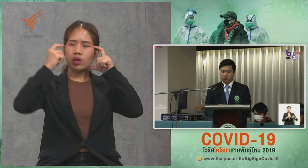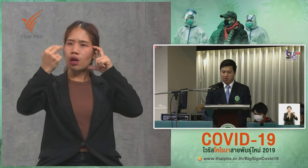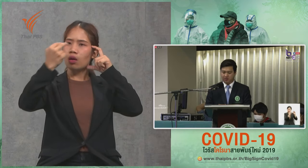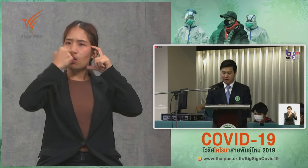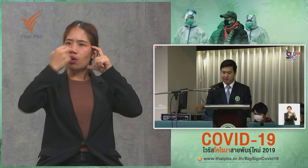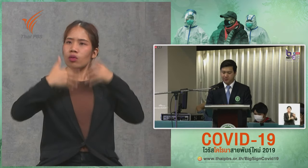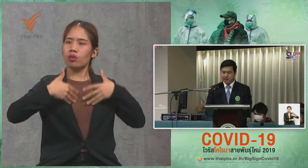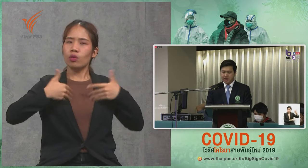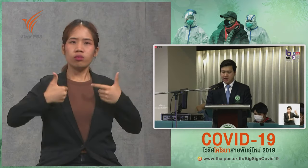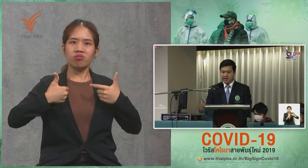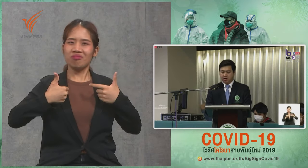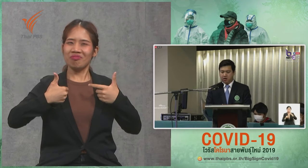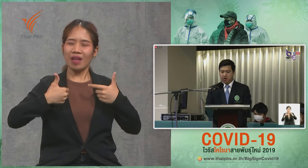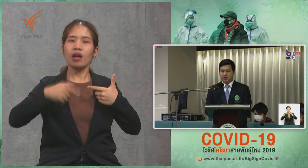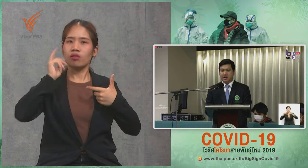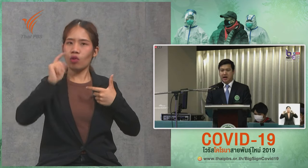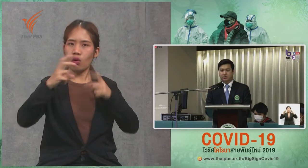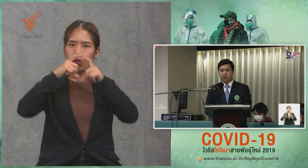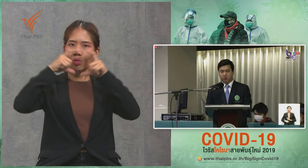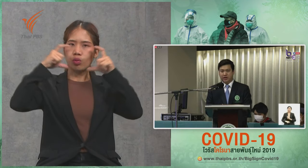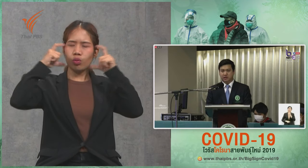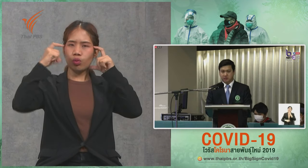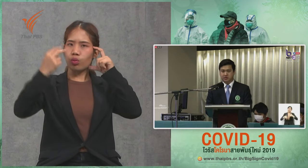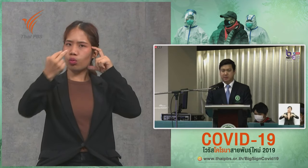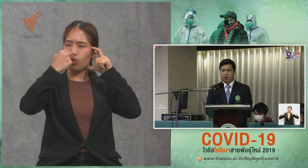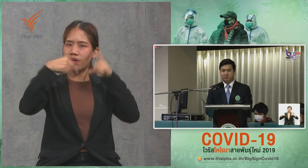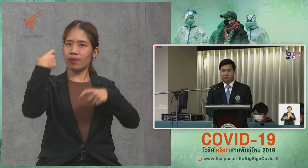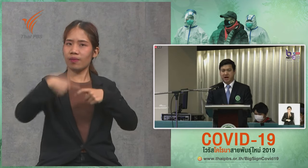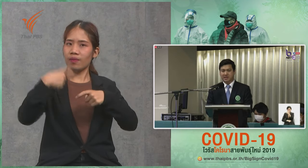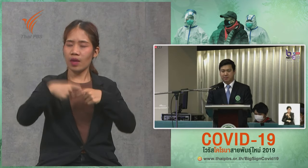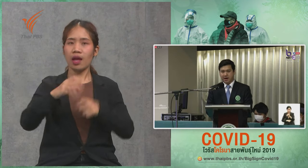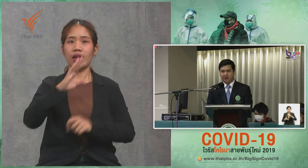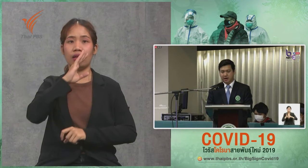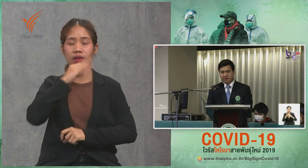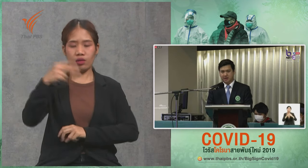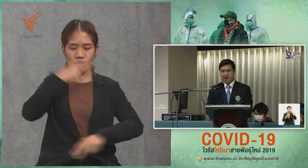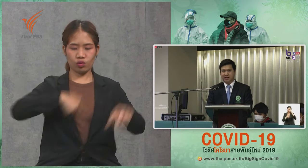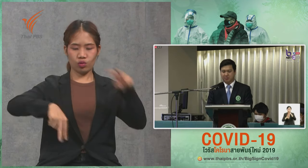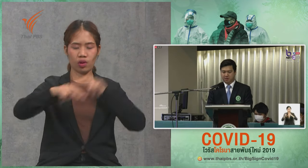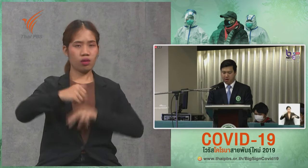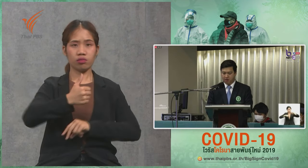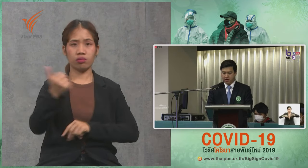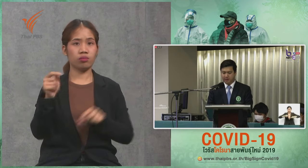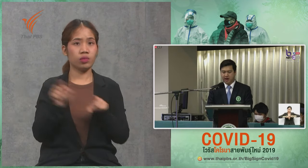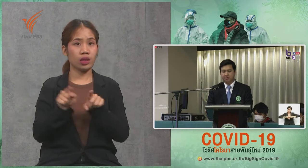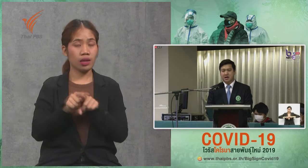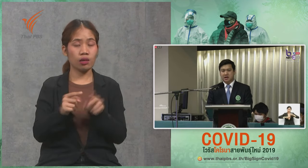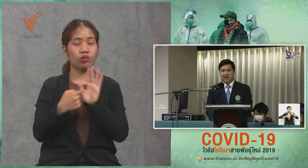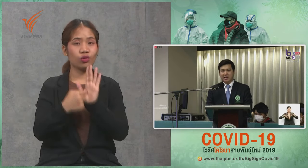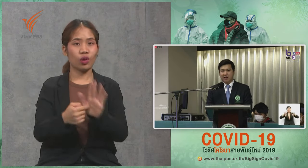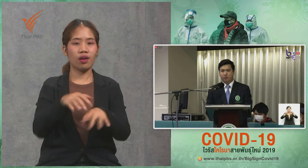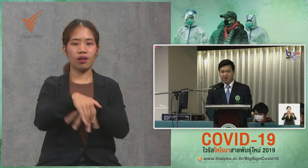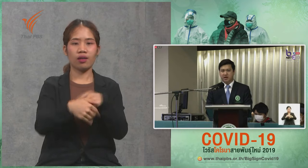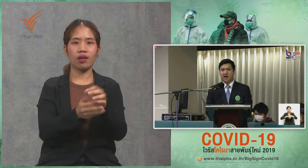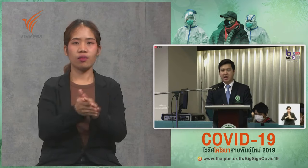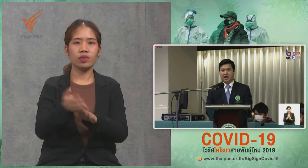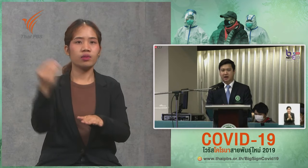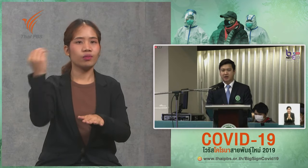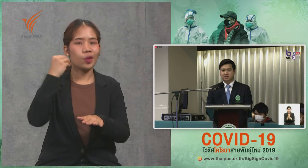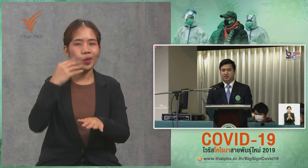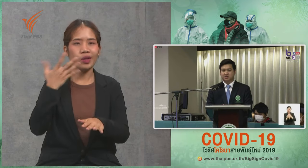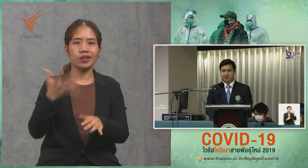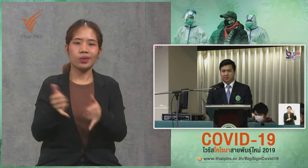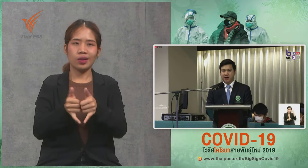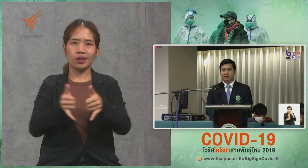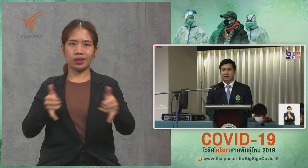ใส่ที่ไม่ถูกต้องนะครับแล้วก็การดูแลตัวเองอื่นๆยังมีความสำคัญอย่างมากนะครับทั้งการล้างมือบ่อยๆนะครับและการเว้นระยะห่